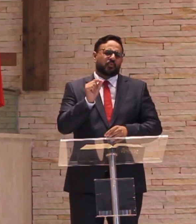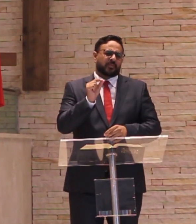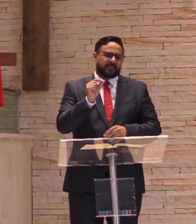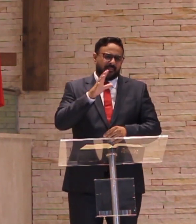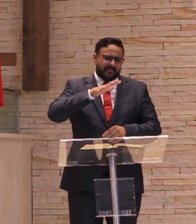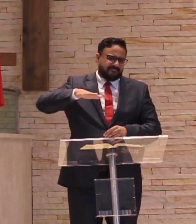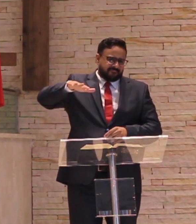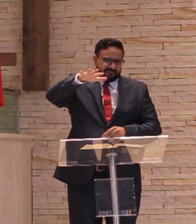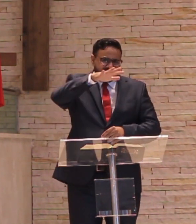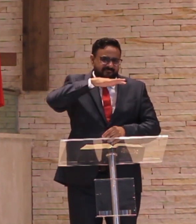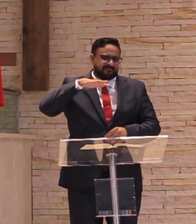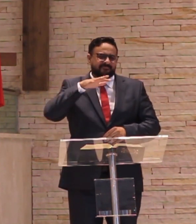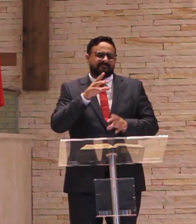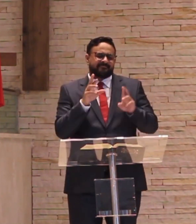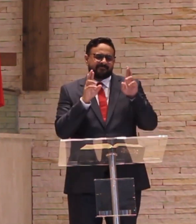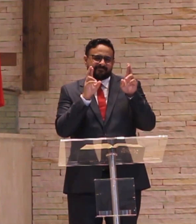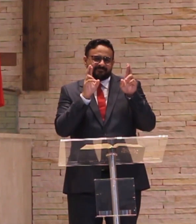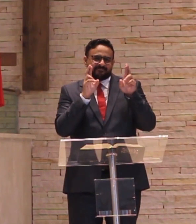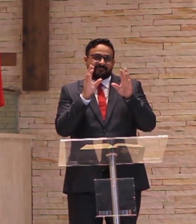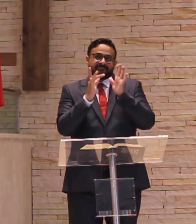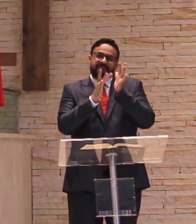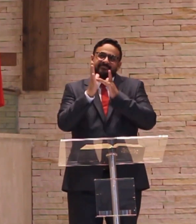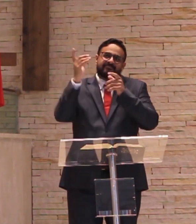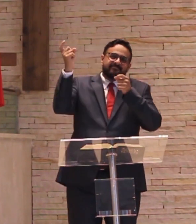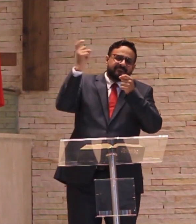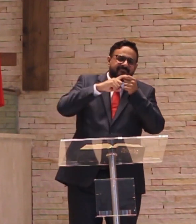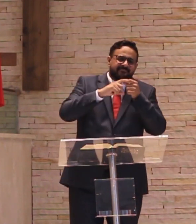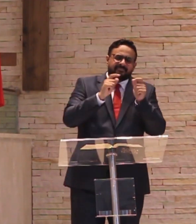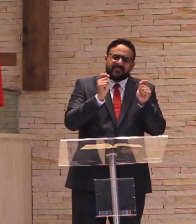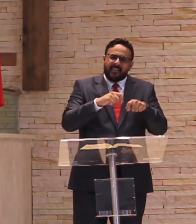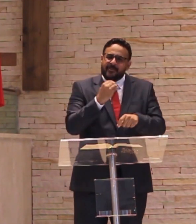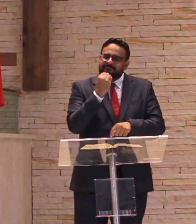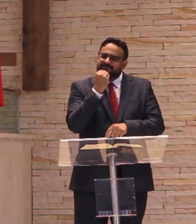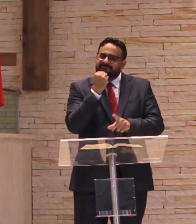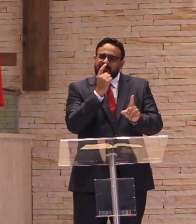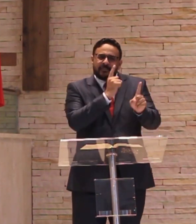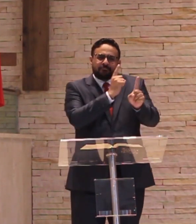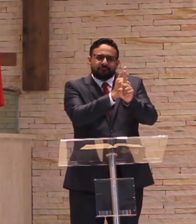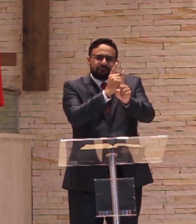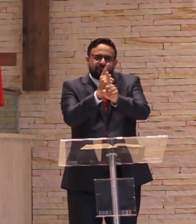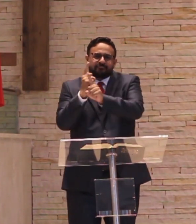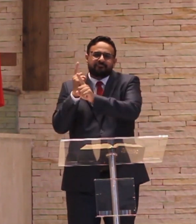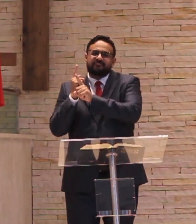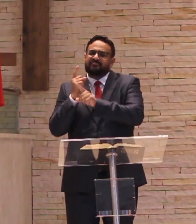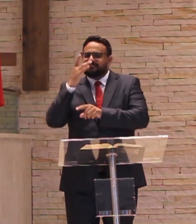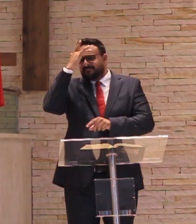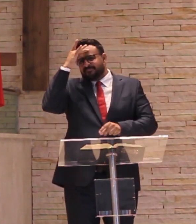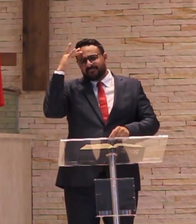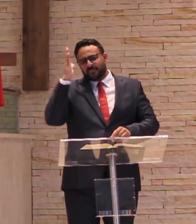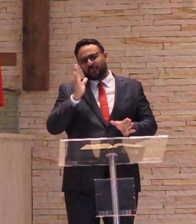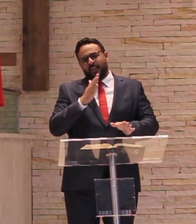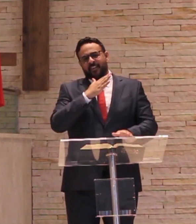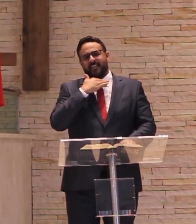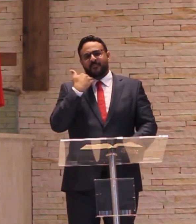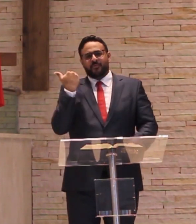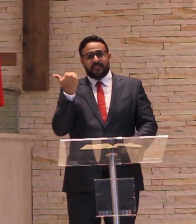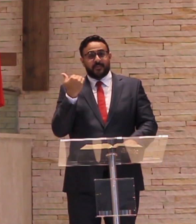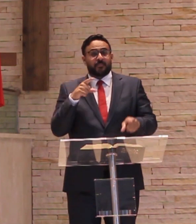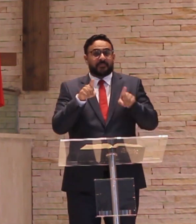que eu e você, assim como muitas pessoas, possamos estar prontos para a volta de Jesus, para termos